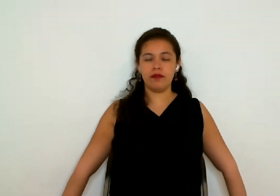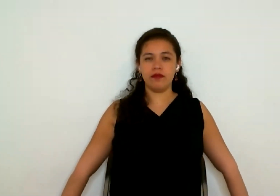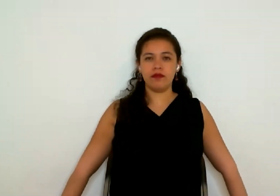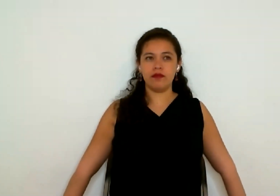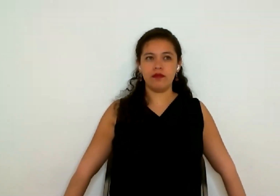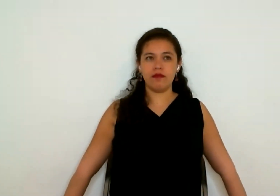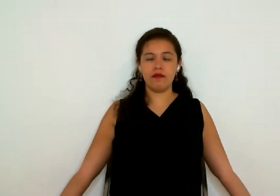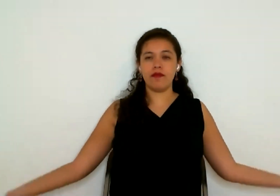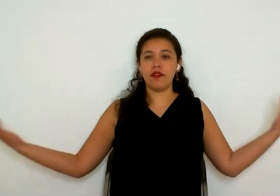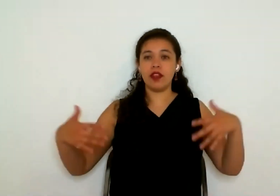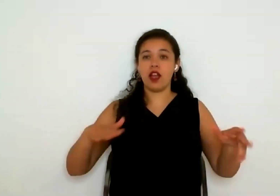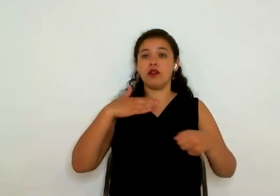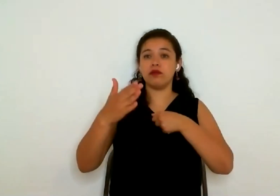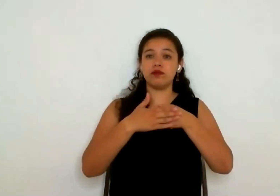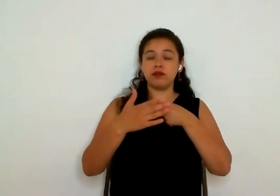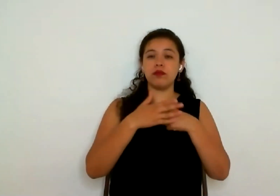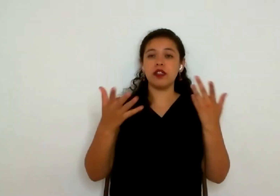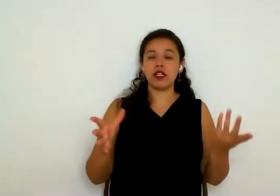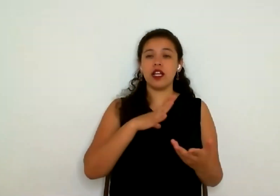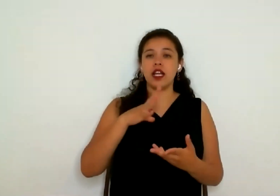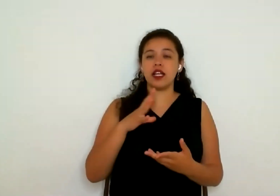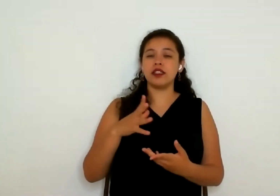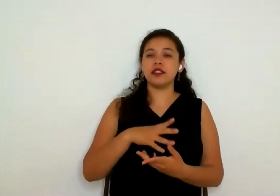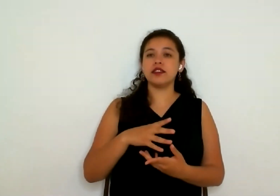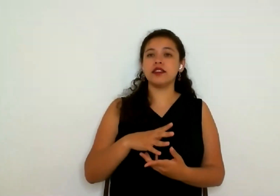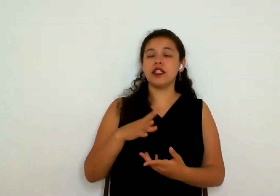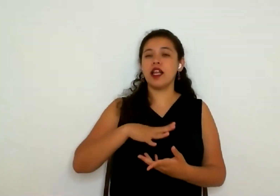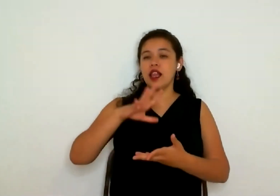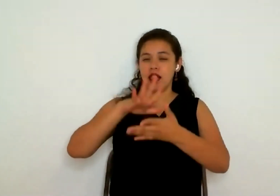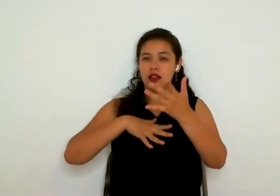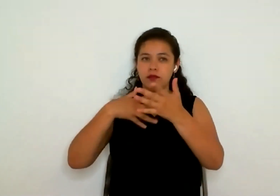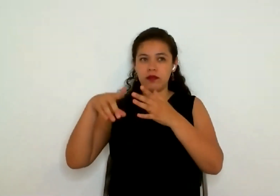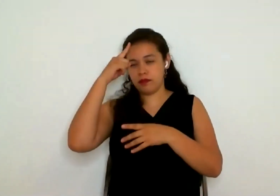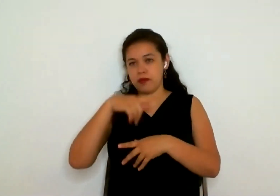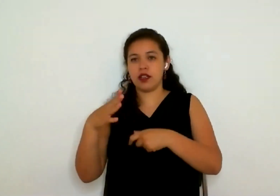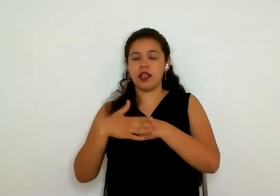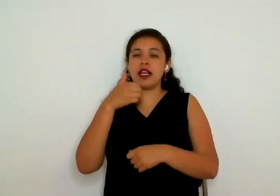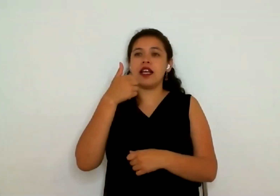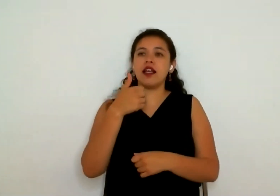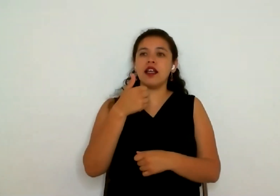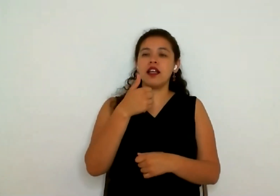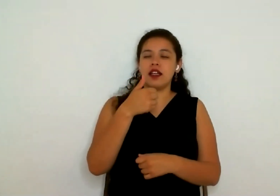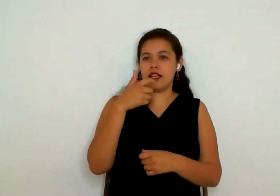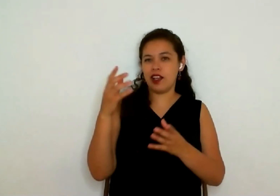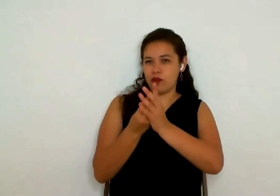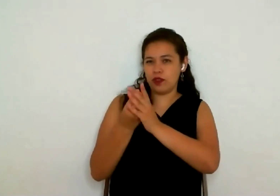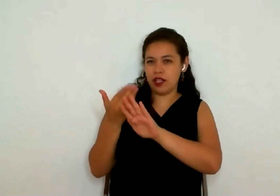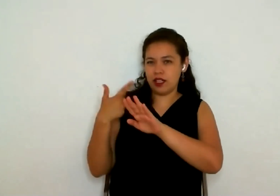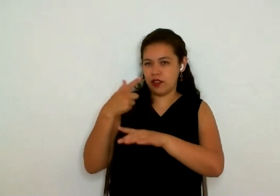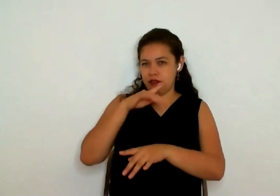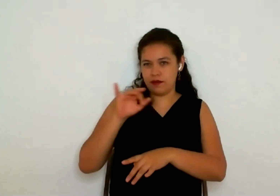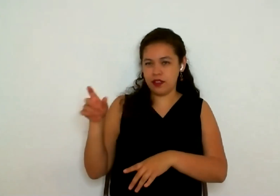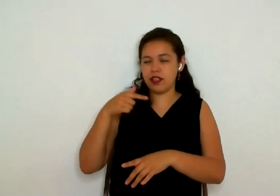si la siguiente sesión sería generación de un tabulador de cuotas de recuperación y está previsto para el 6 y 8 de junio en el mismo horario